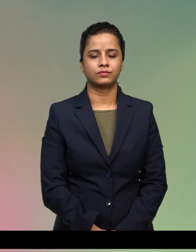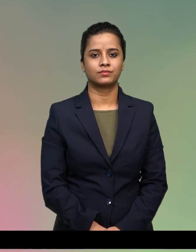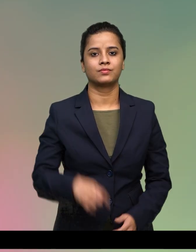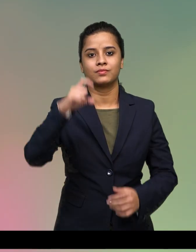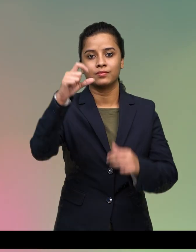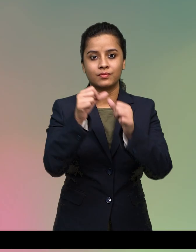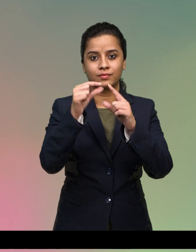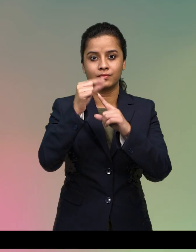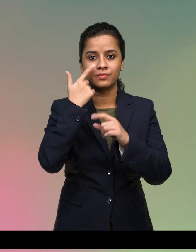केशिका